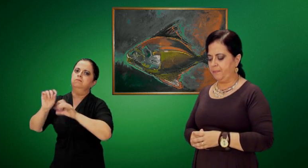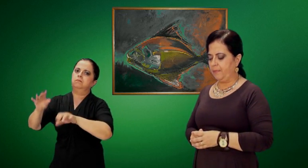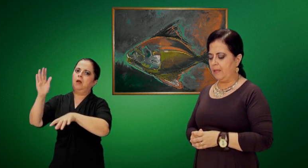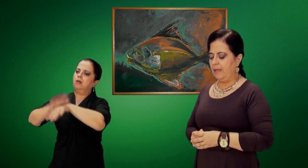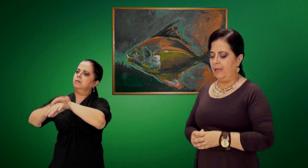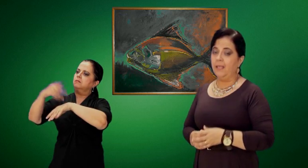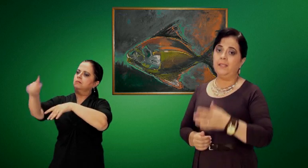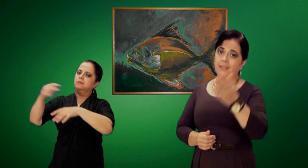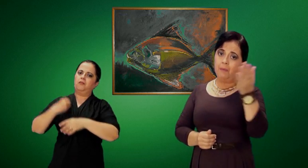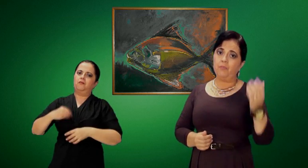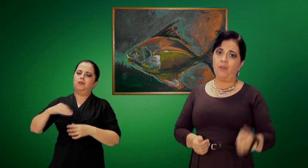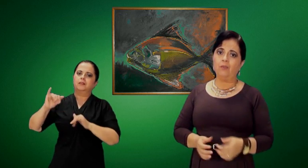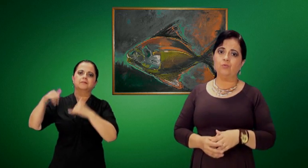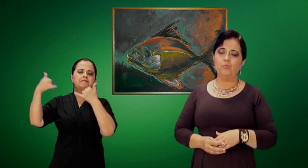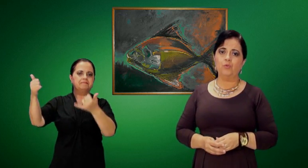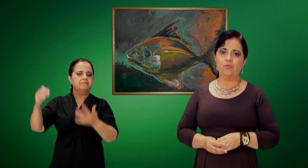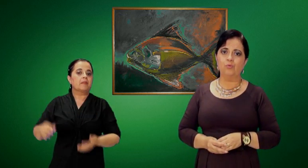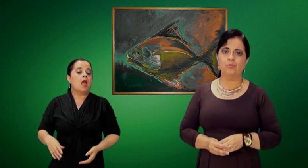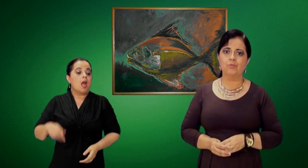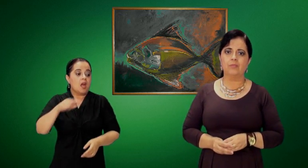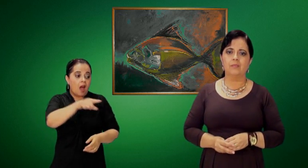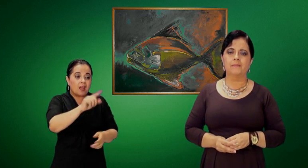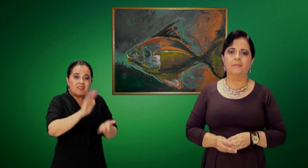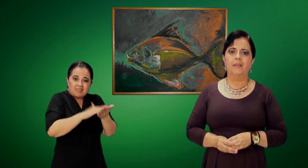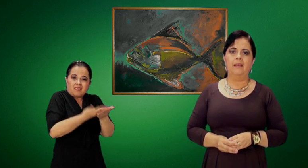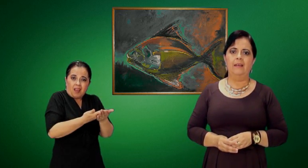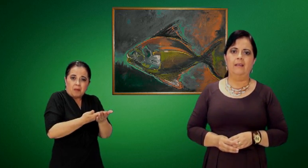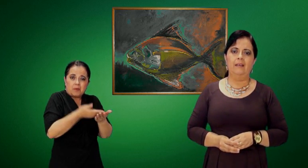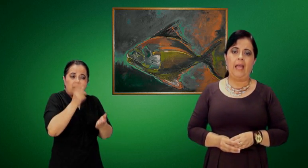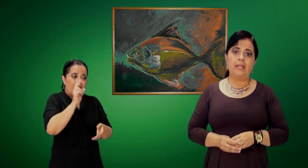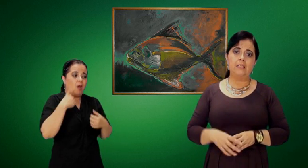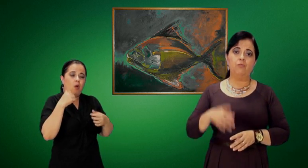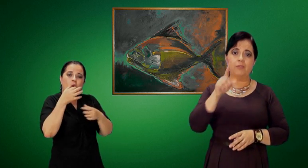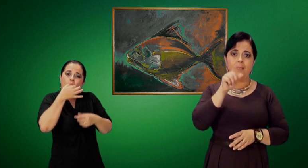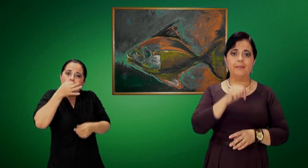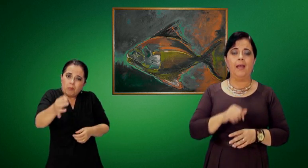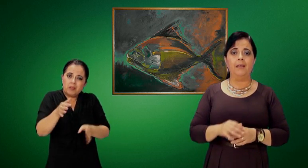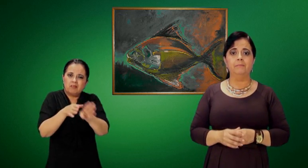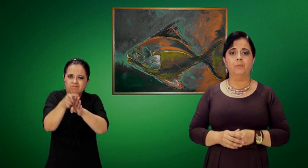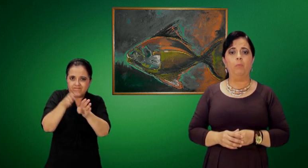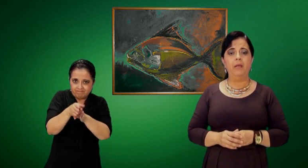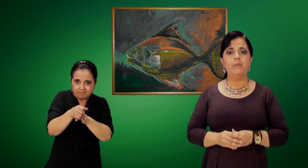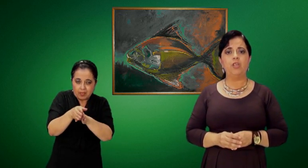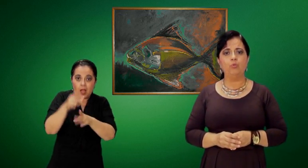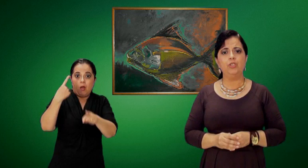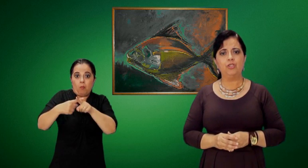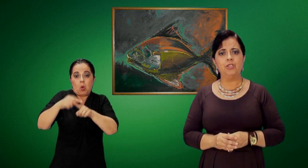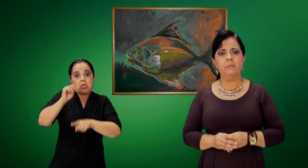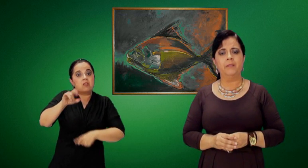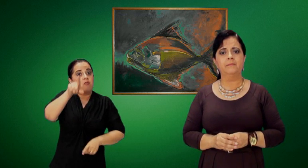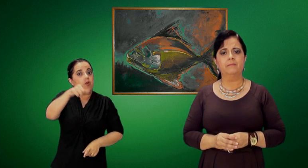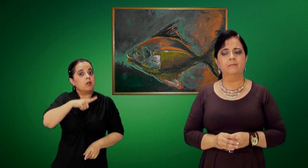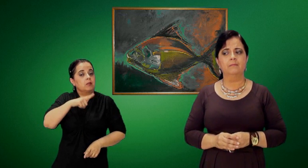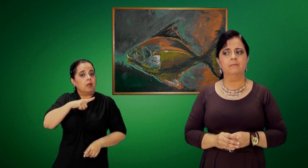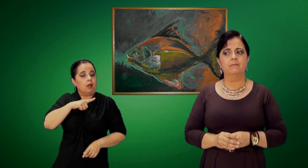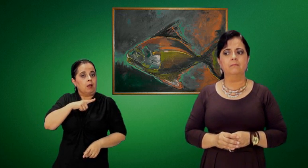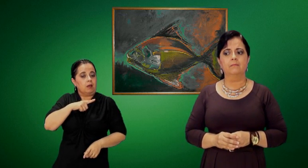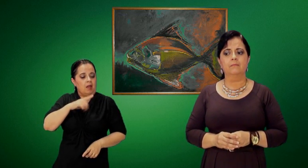vocês, e sempre falo nos meus cursos, é que se você tem problema de